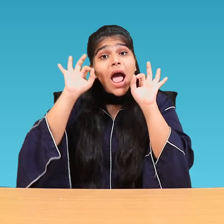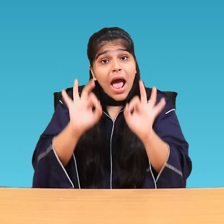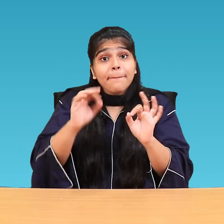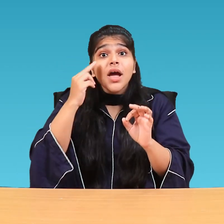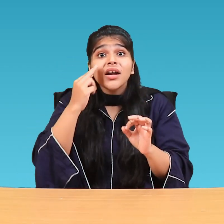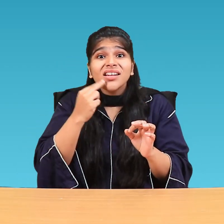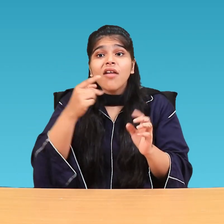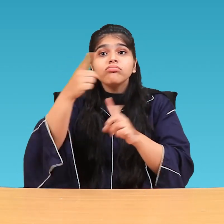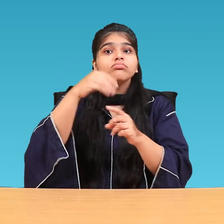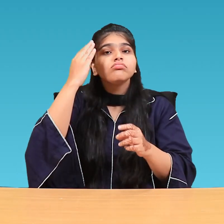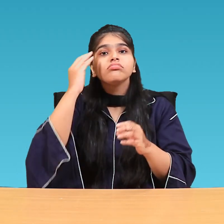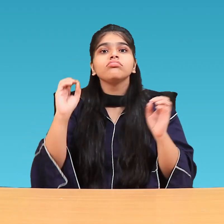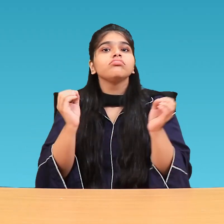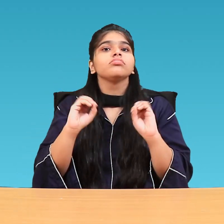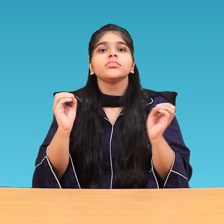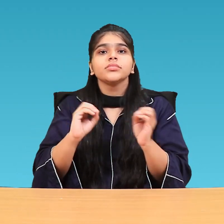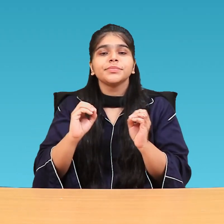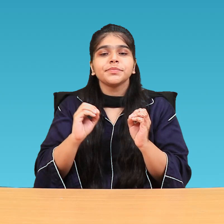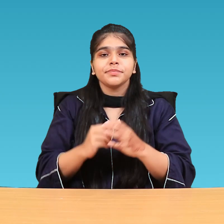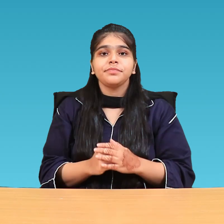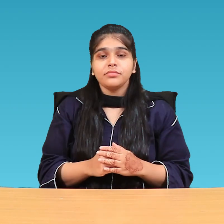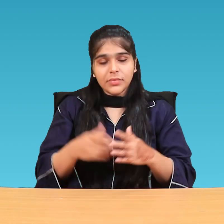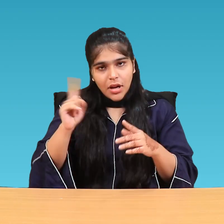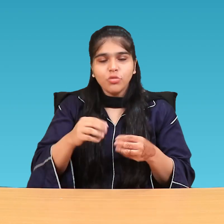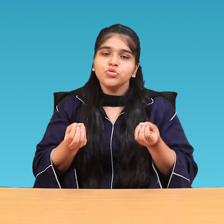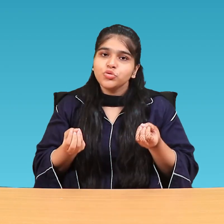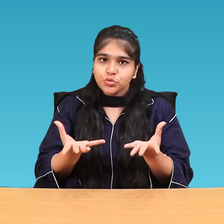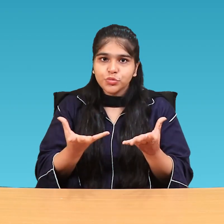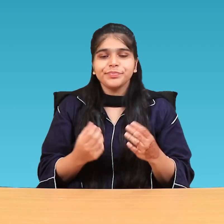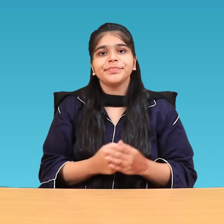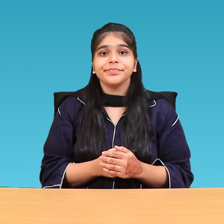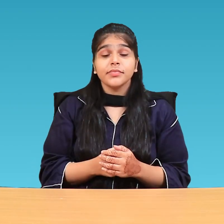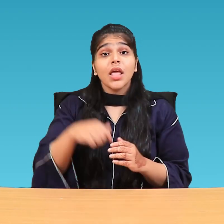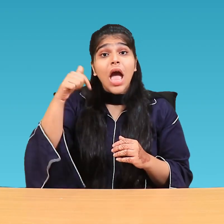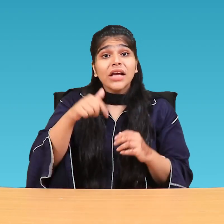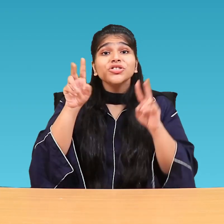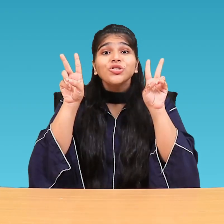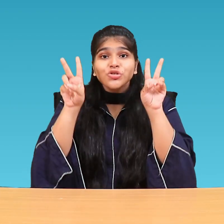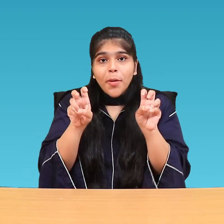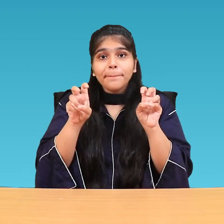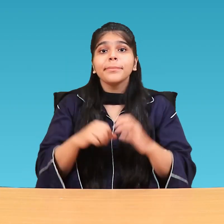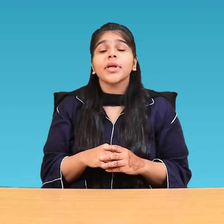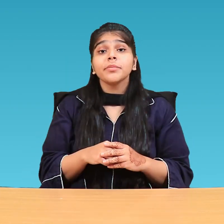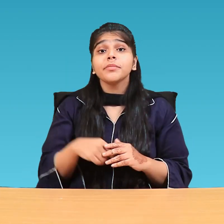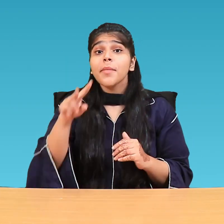को अमूमन पता ना हो। तो आइए शुरू करते हैं। आज का जो हमारा टॉपिक है वो हम बात करने जा रहे